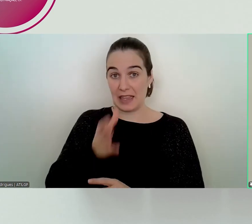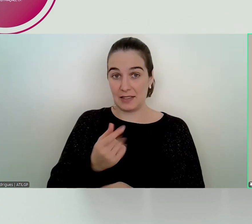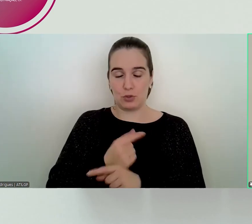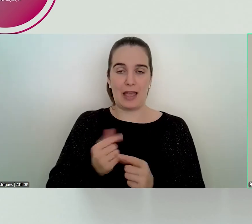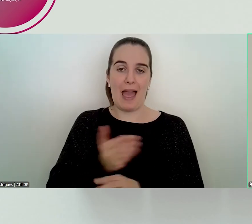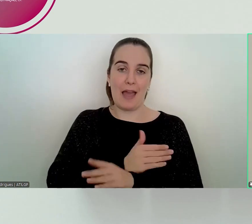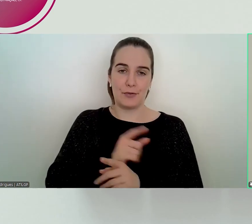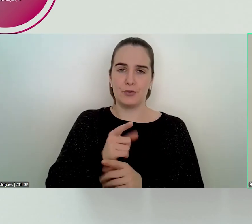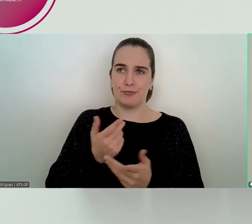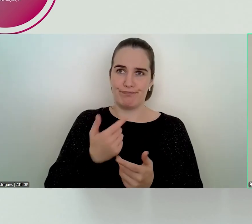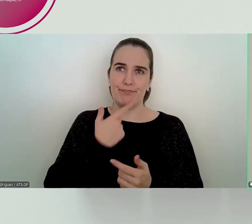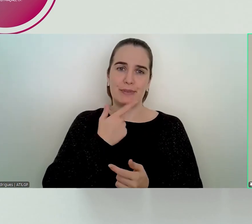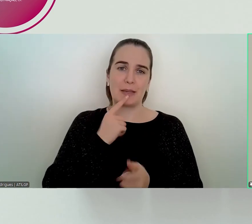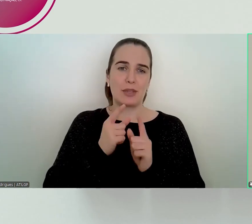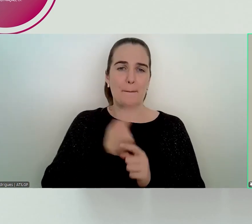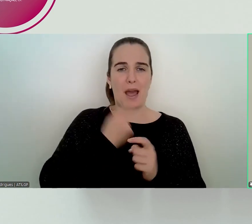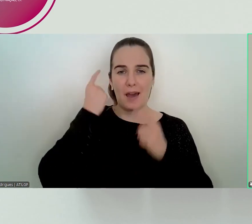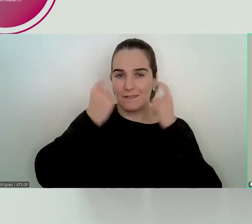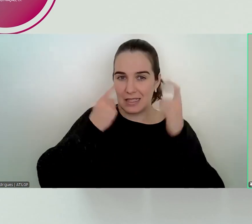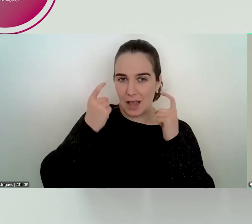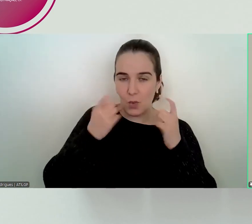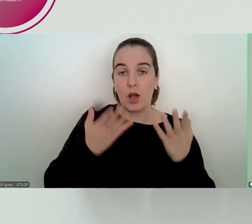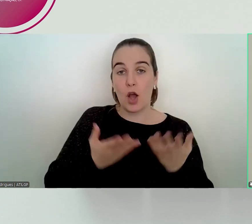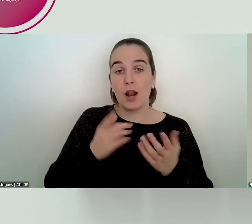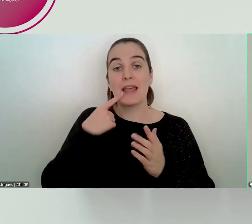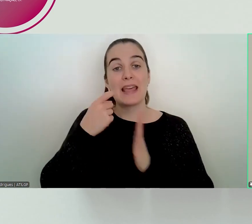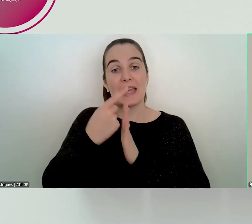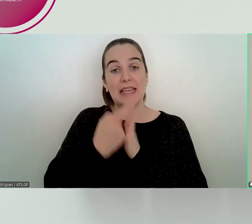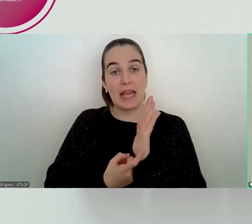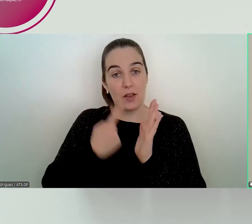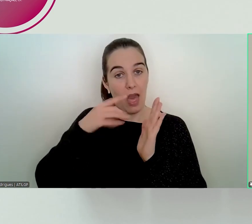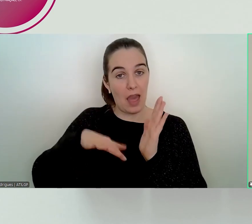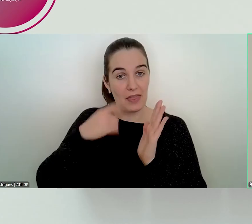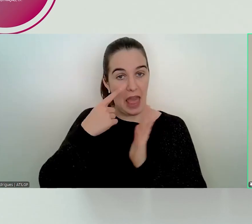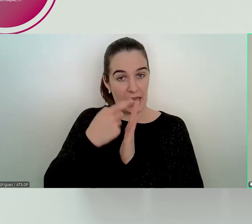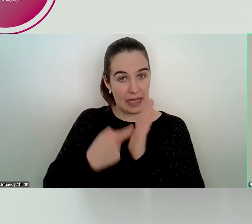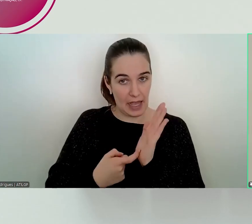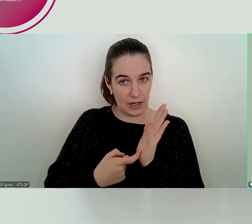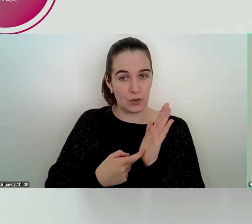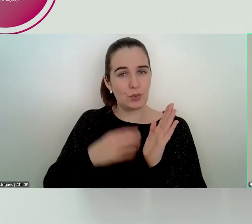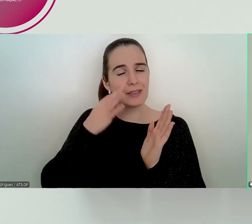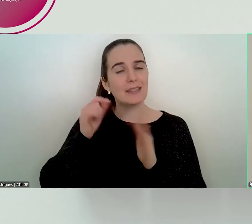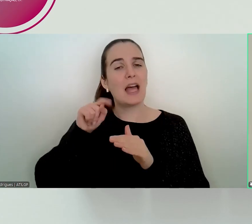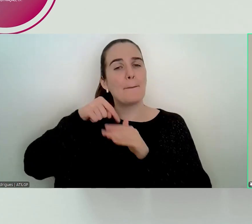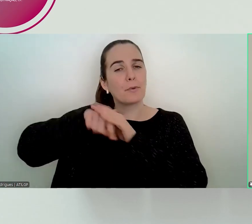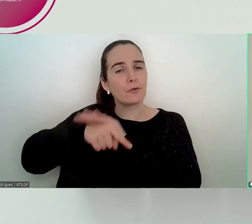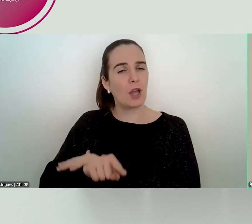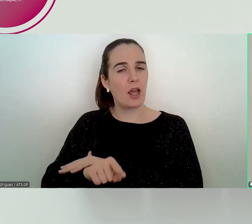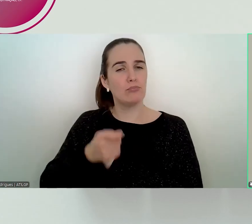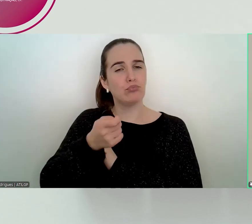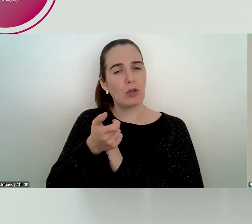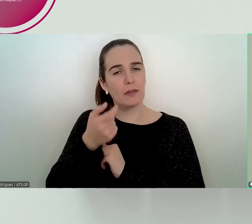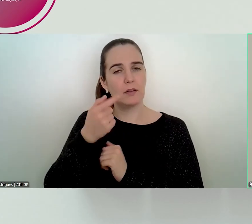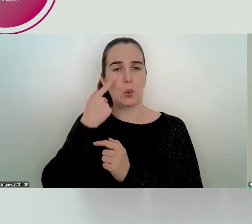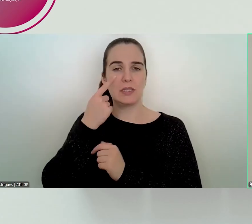momento, aquilo que se fez foi uma reflexão. Neste momento está a decorrer um inquérito para procurar aprofundar, no fundo, o